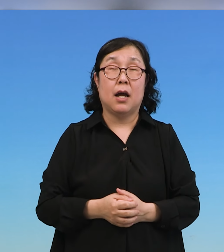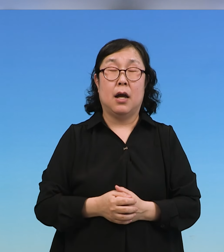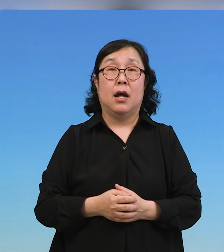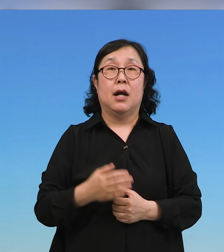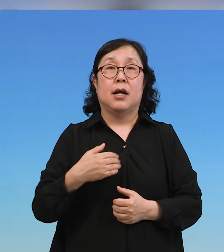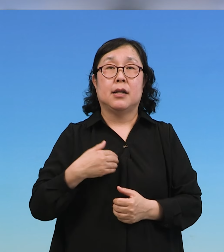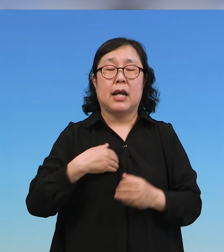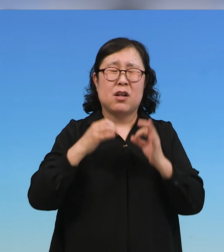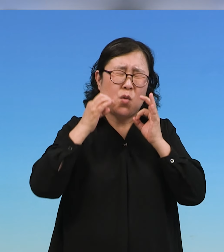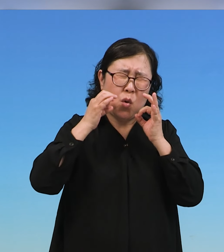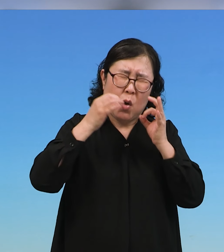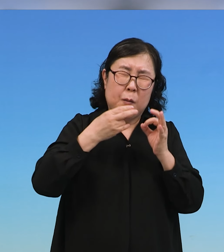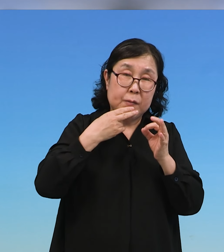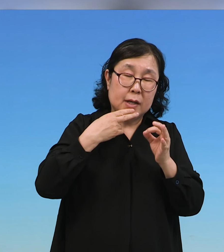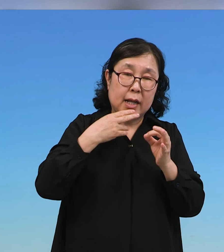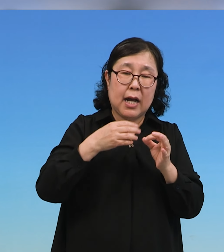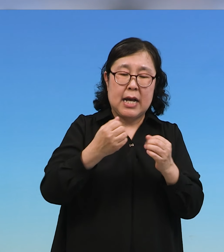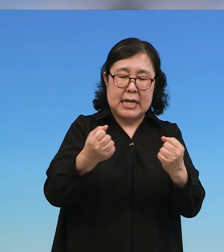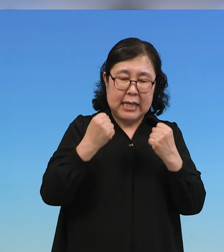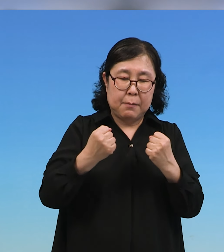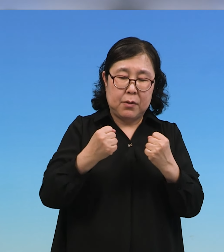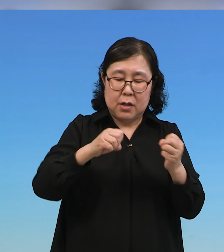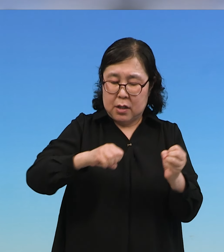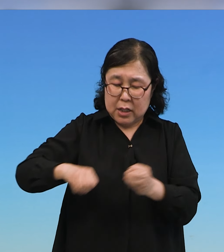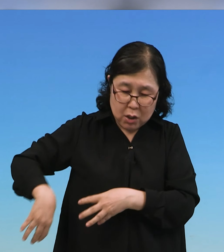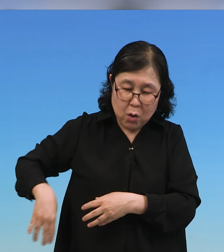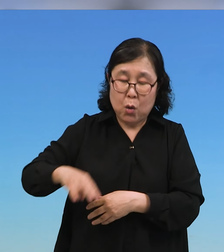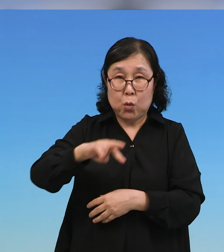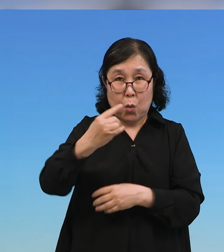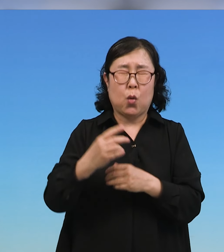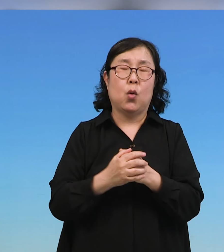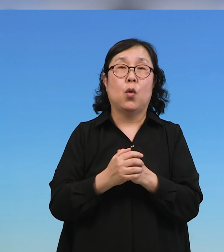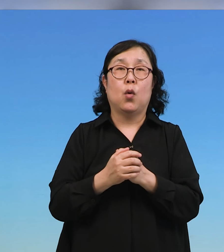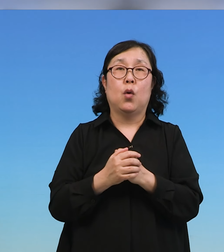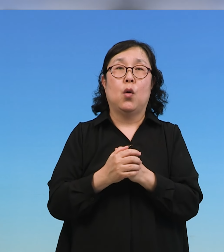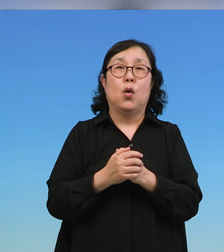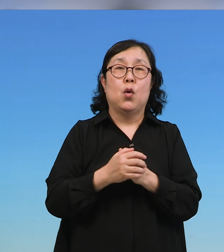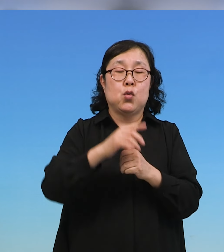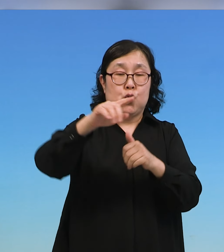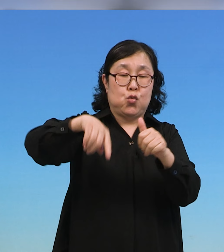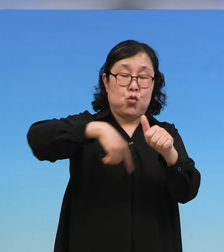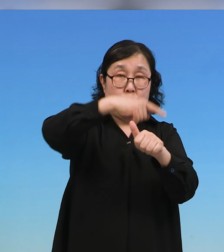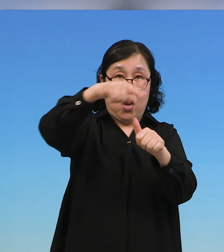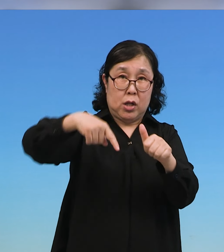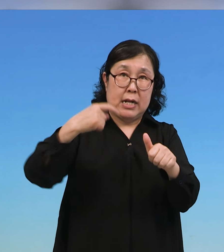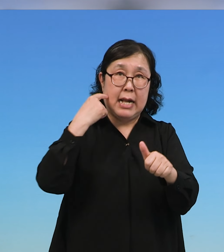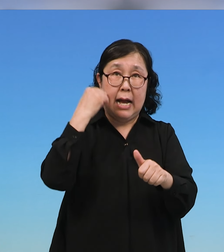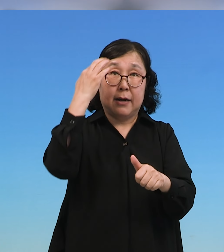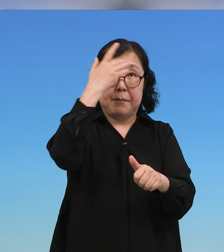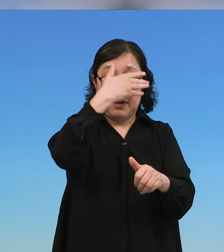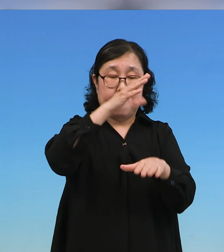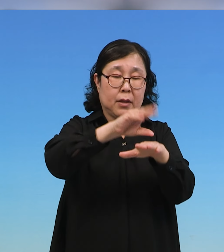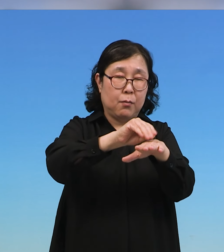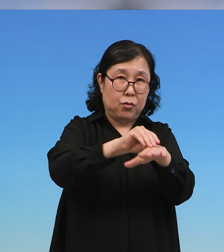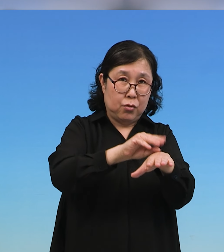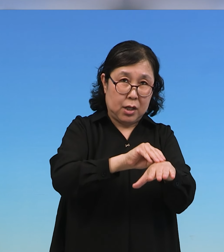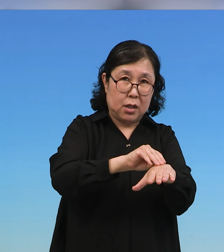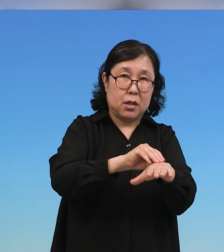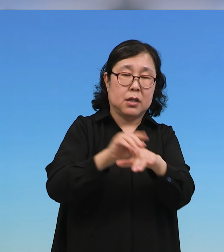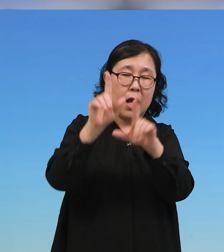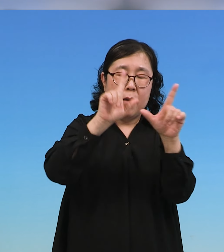할지라도 아버지 종이 그렇게 기울으실 때 주변을 아름답게 물들이는 그런 인생이 되기를